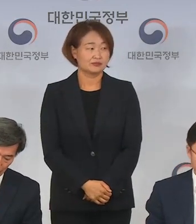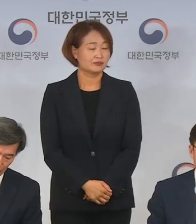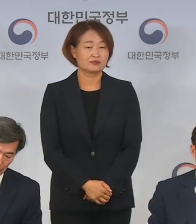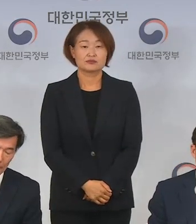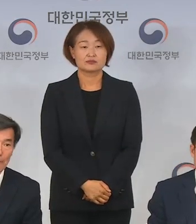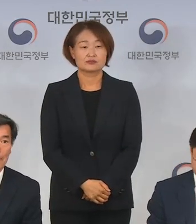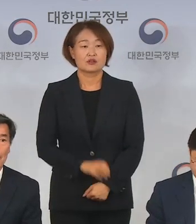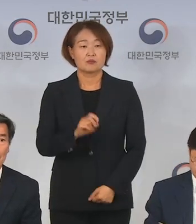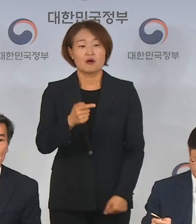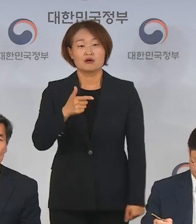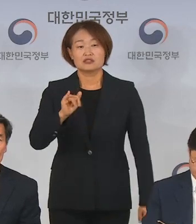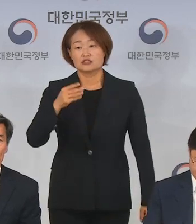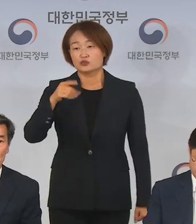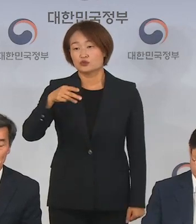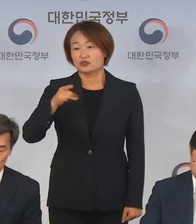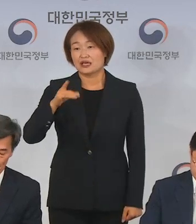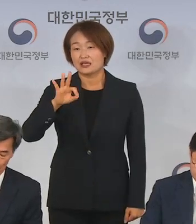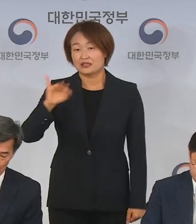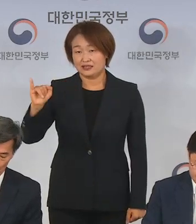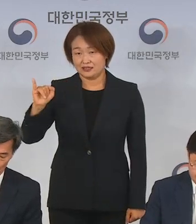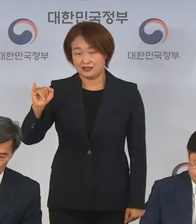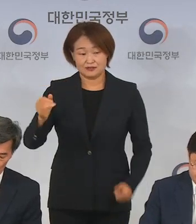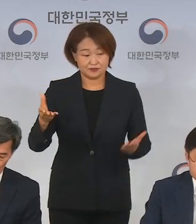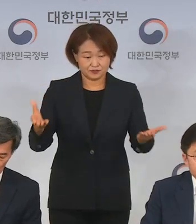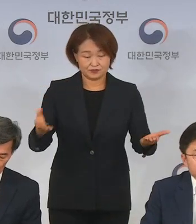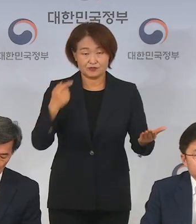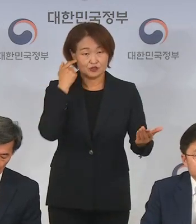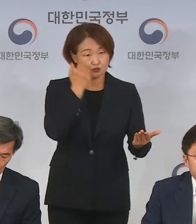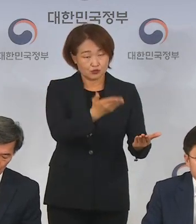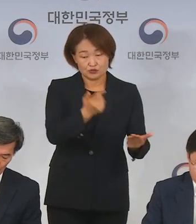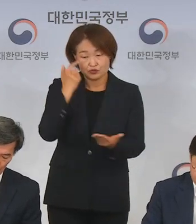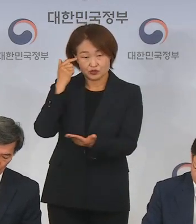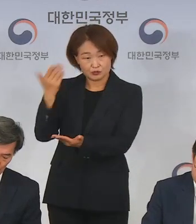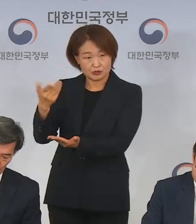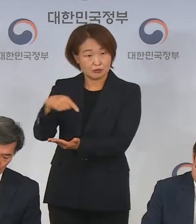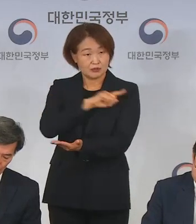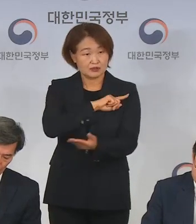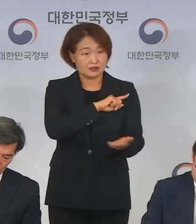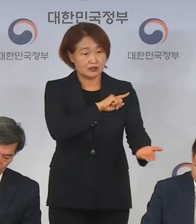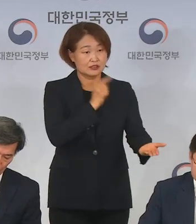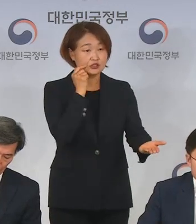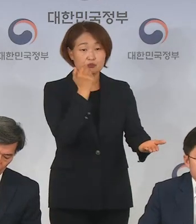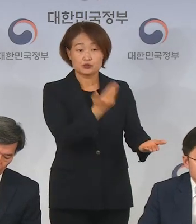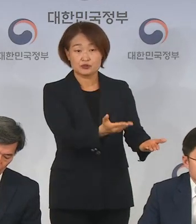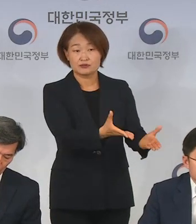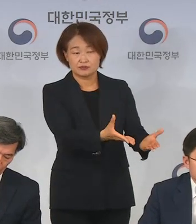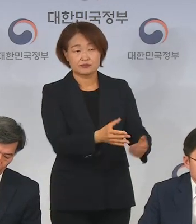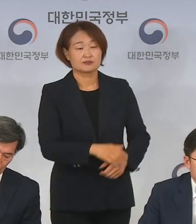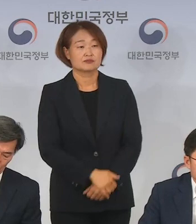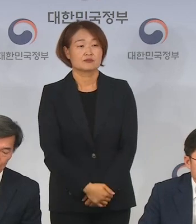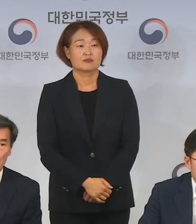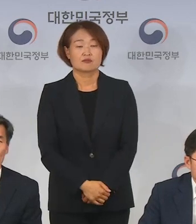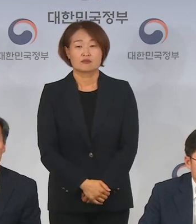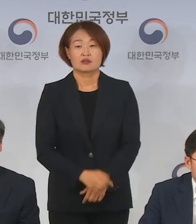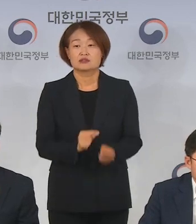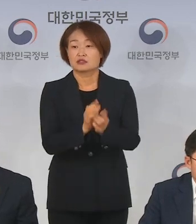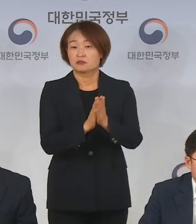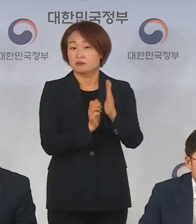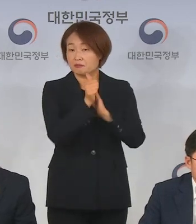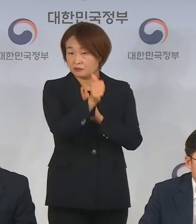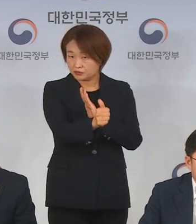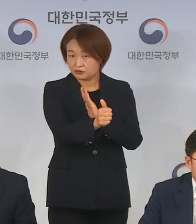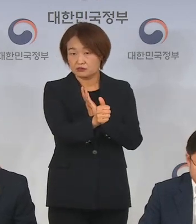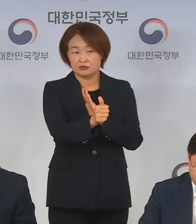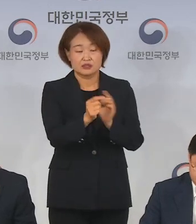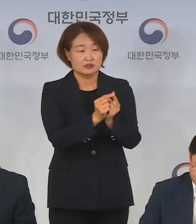예, 머니투데이 김남 기자입니다. 두 분께 나눠서 질문드릴게요. 위원장님께 먼저 질문을 드리면은 그 가서 이제